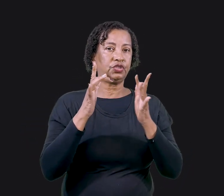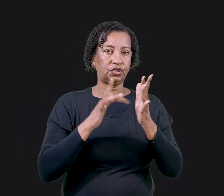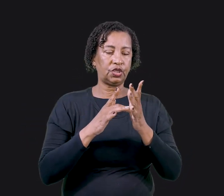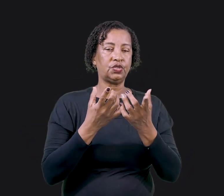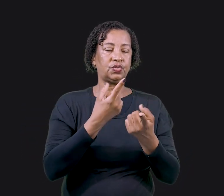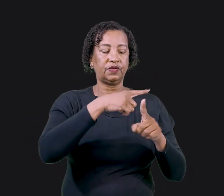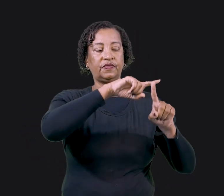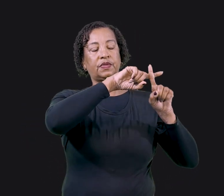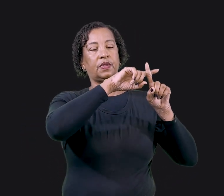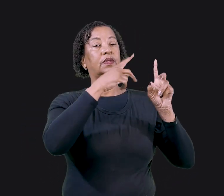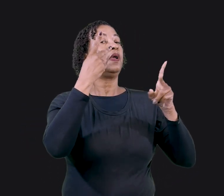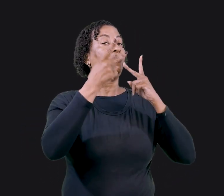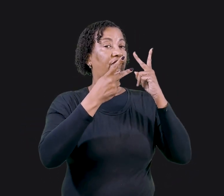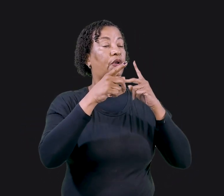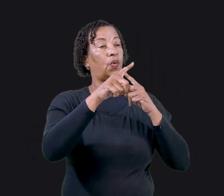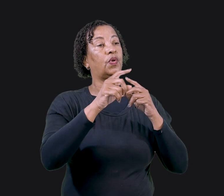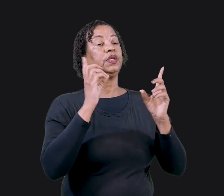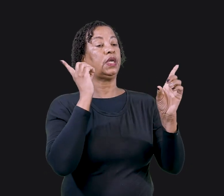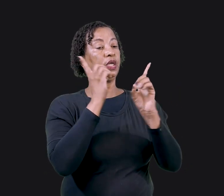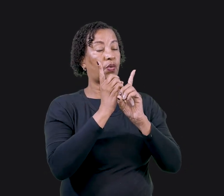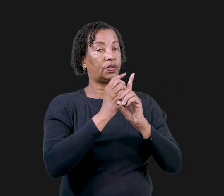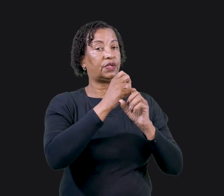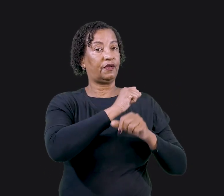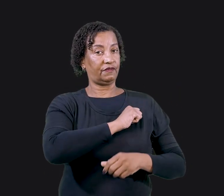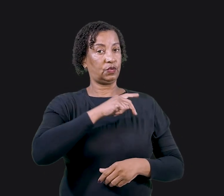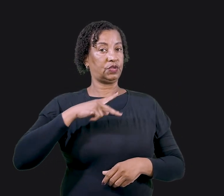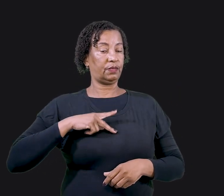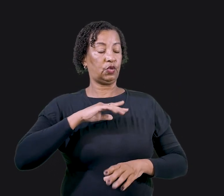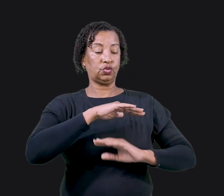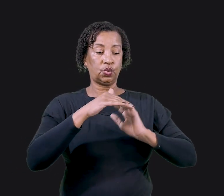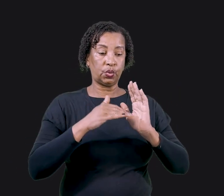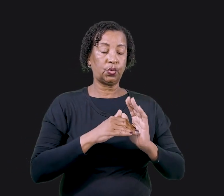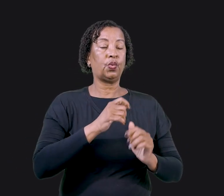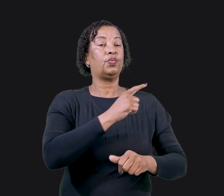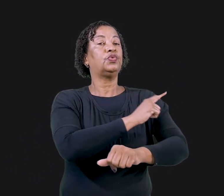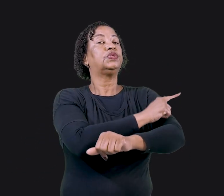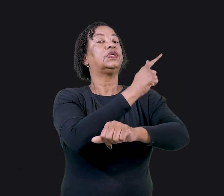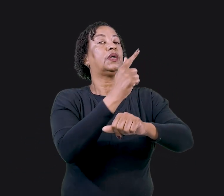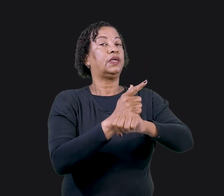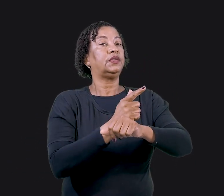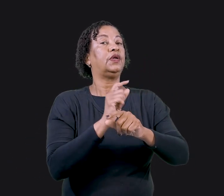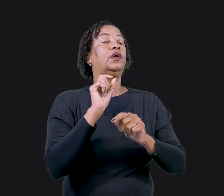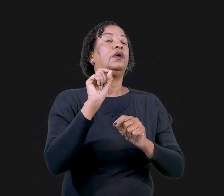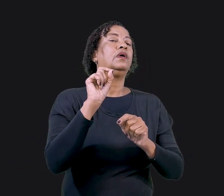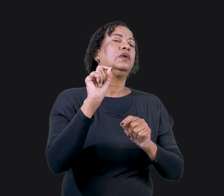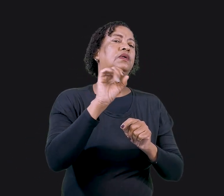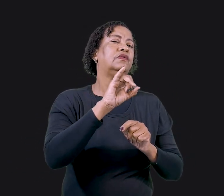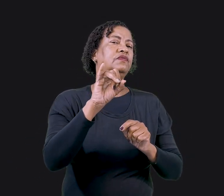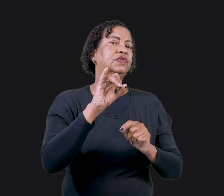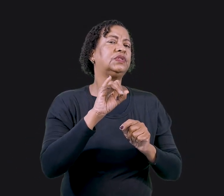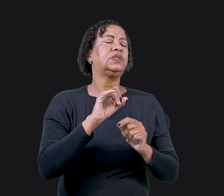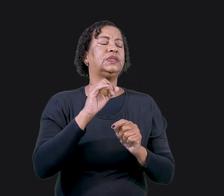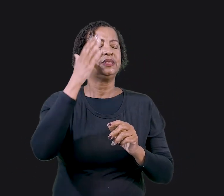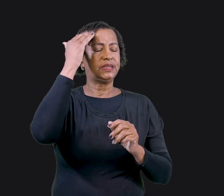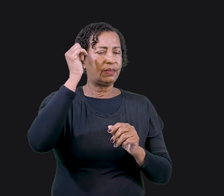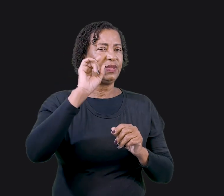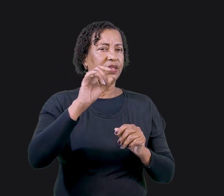Jesus havia dito que os encontraria na Galiléia. Você faria planos para se encontrar com alguém se soubesse que